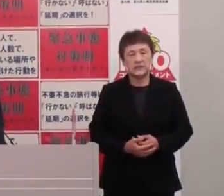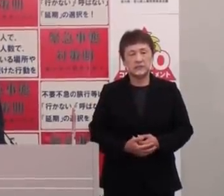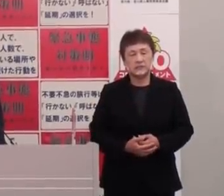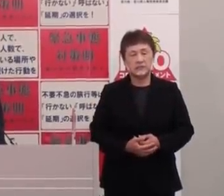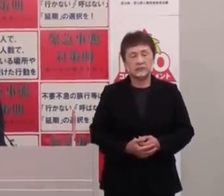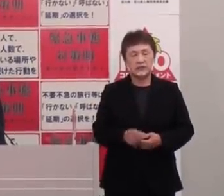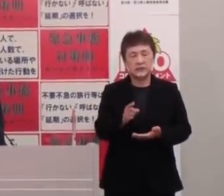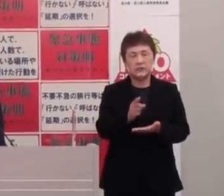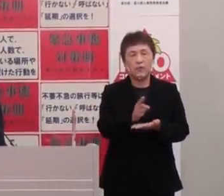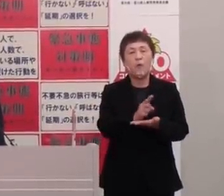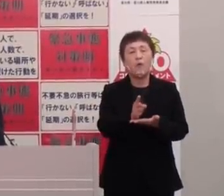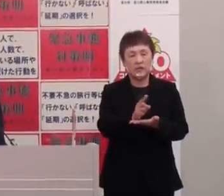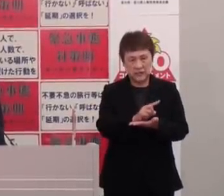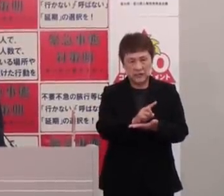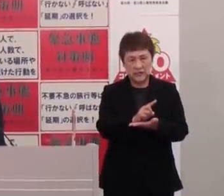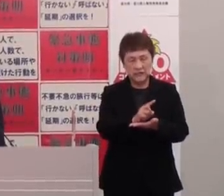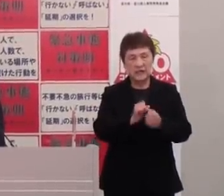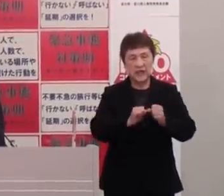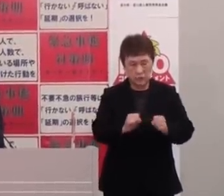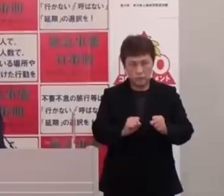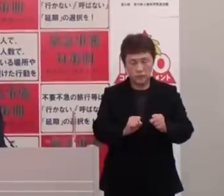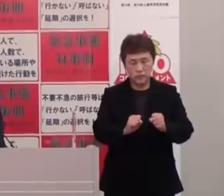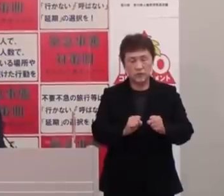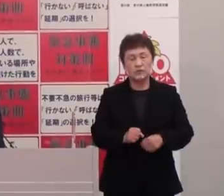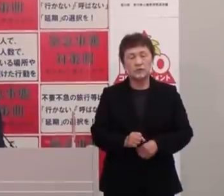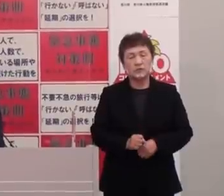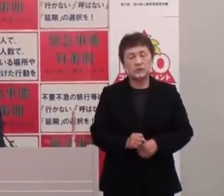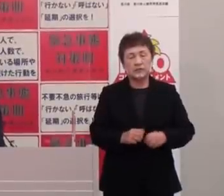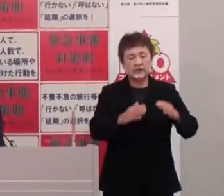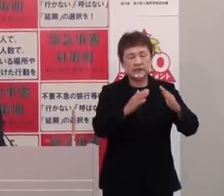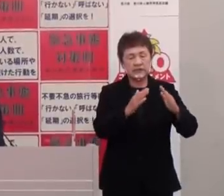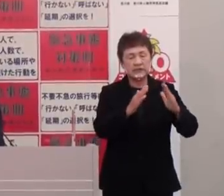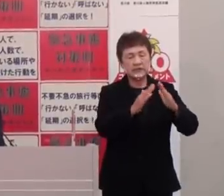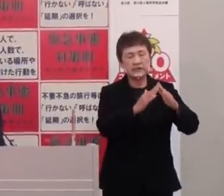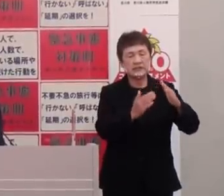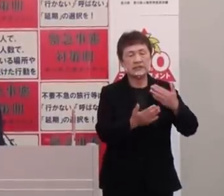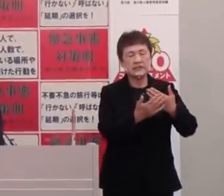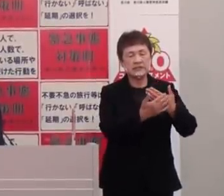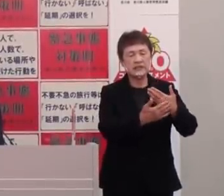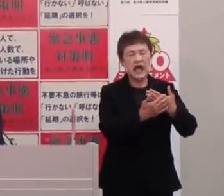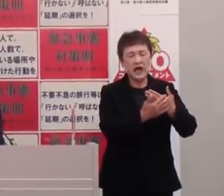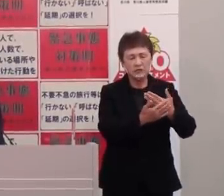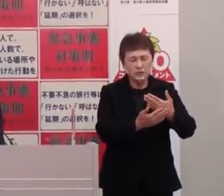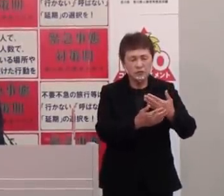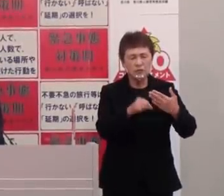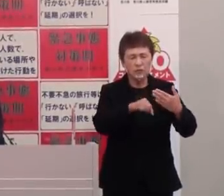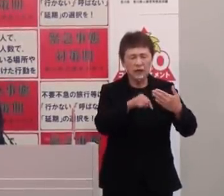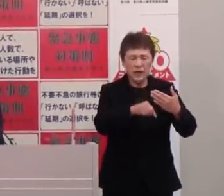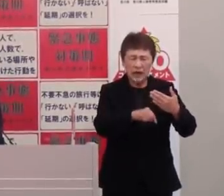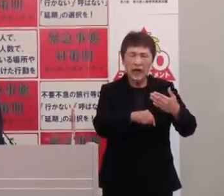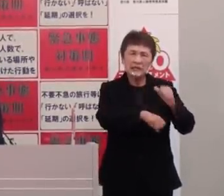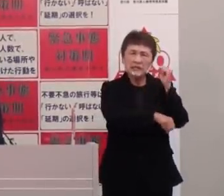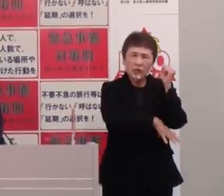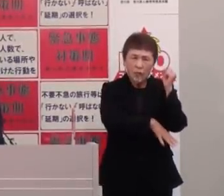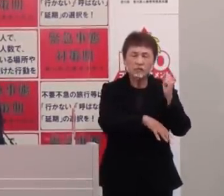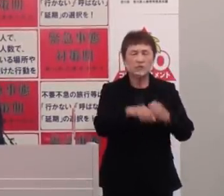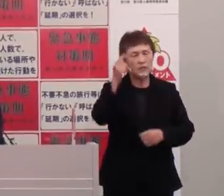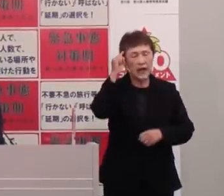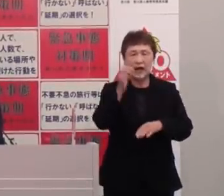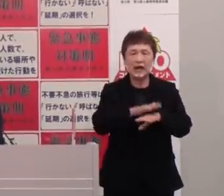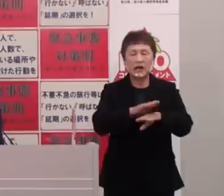方針で、臨む、すなわち自宅療養を基本とするようなことは考えておりません